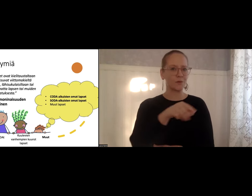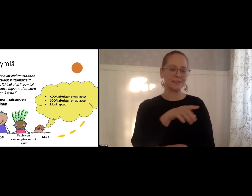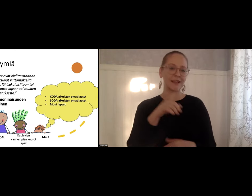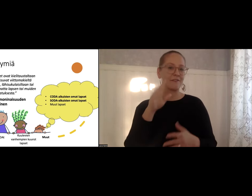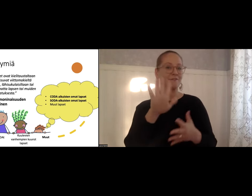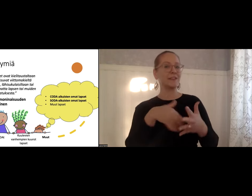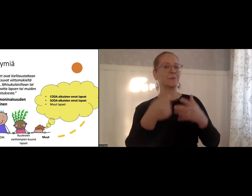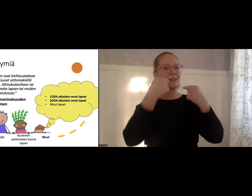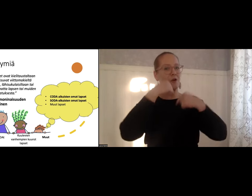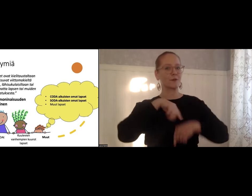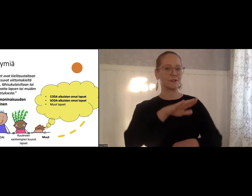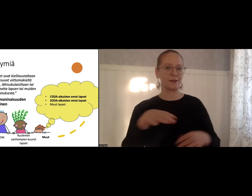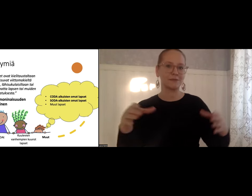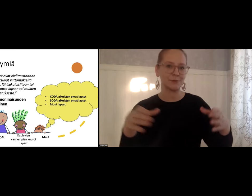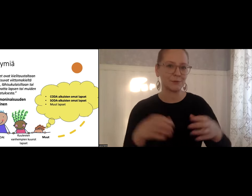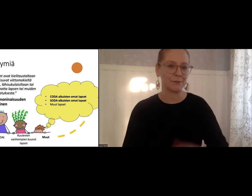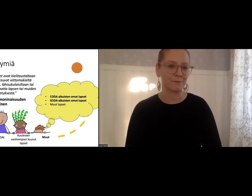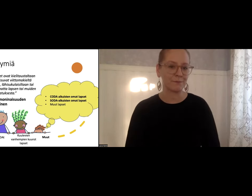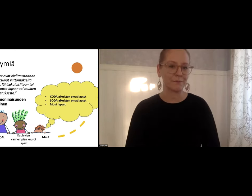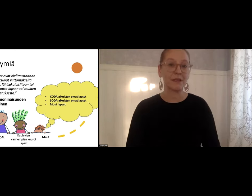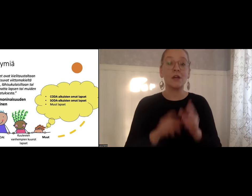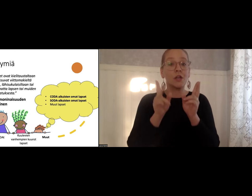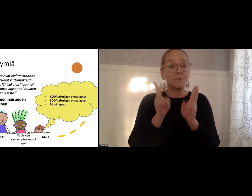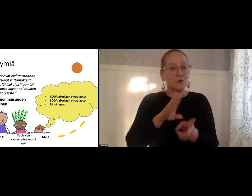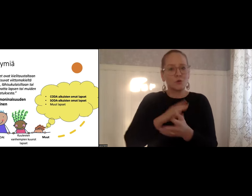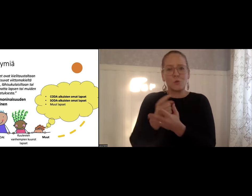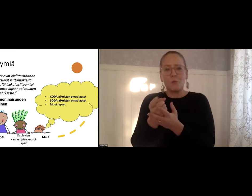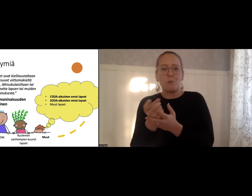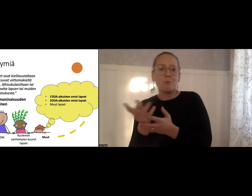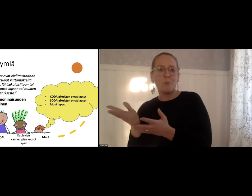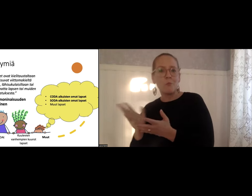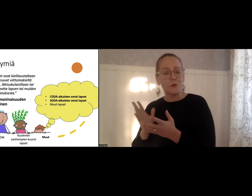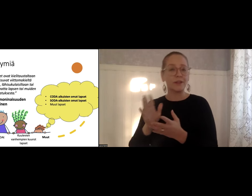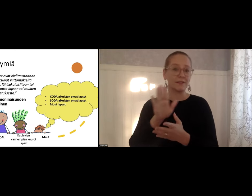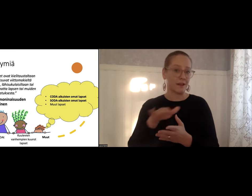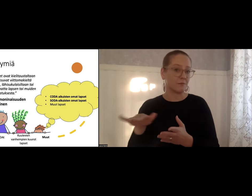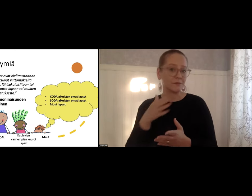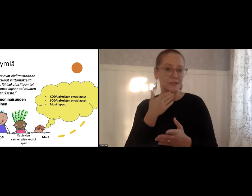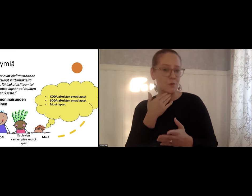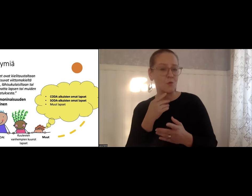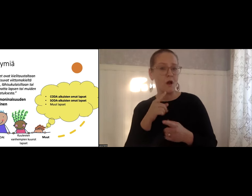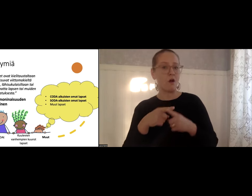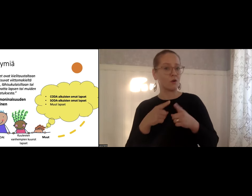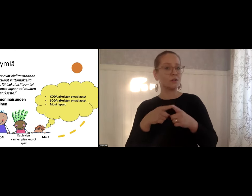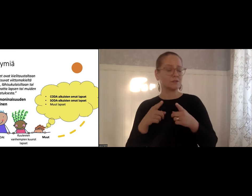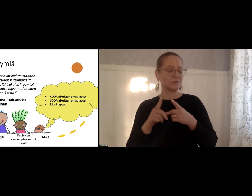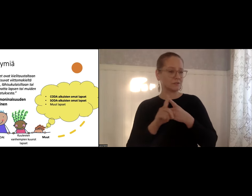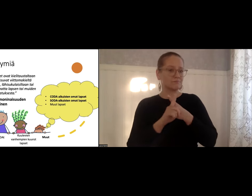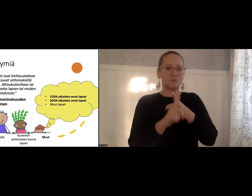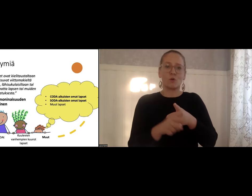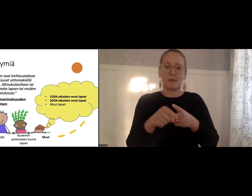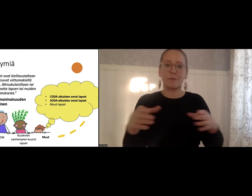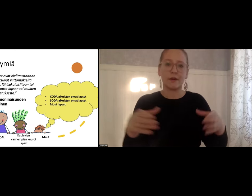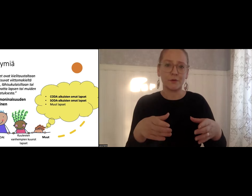Mutta sodalapset ovat ryhmä, joka helposti unohdetaan, että he voisivat kuulla viittomakieltä omaksumien ryhmää. Mutta sen lisäksi on